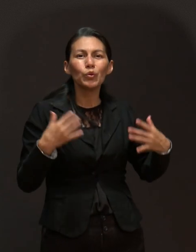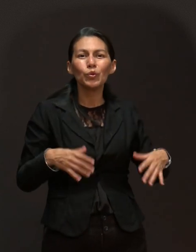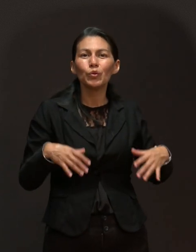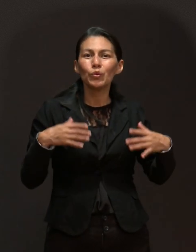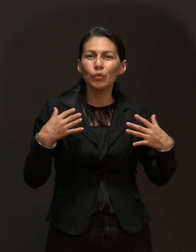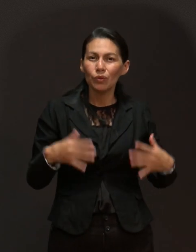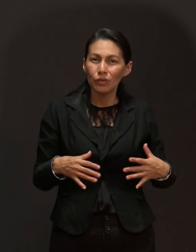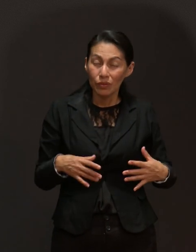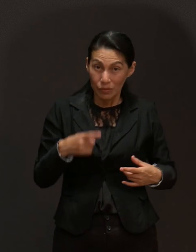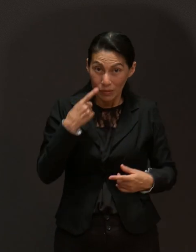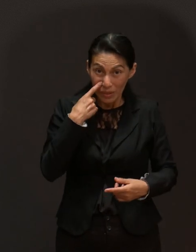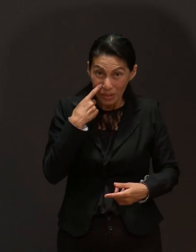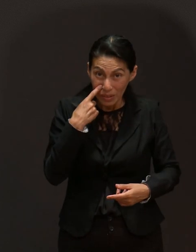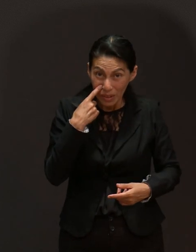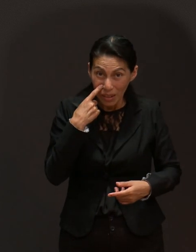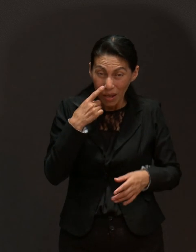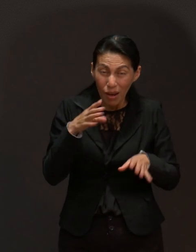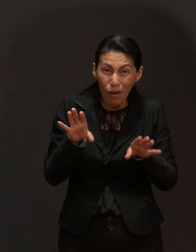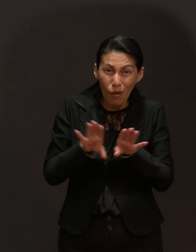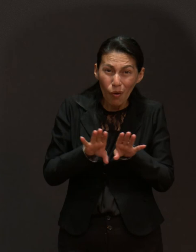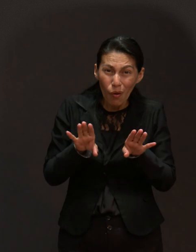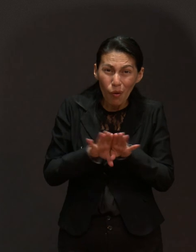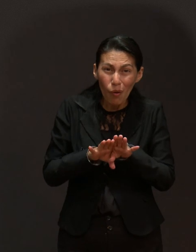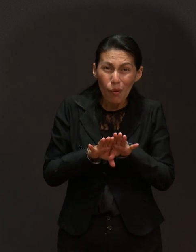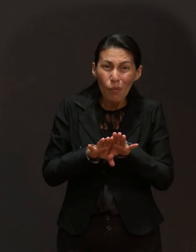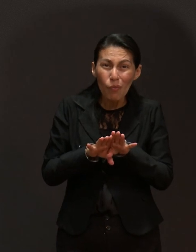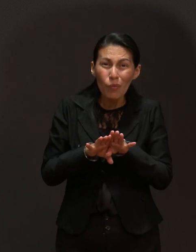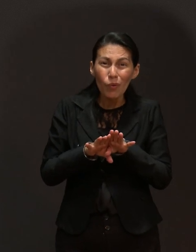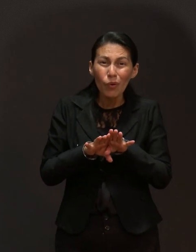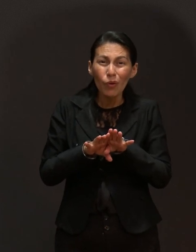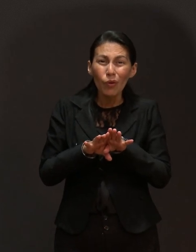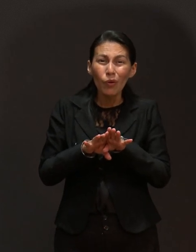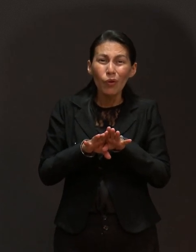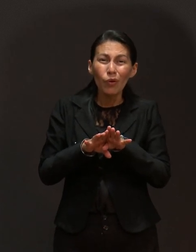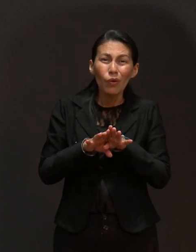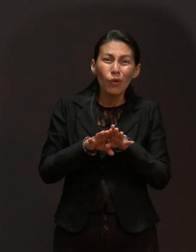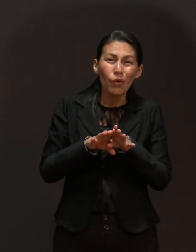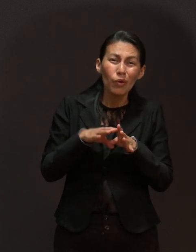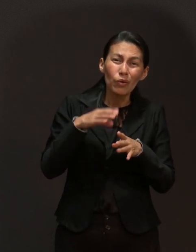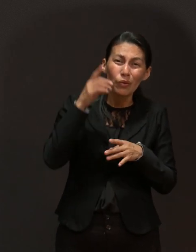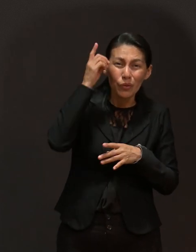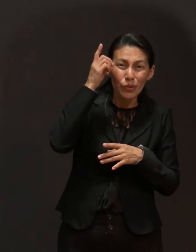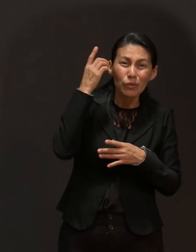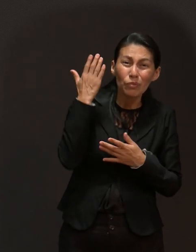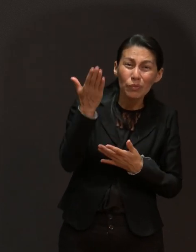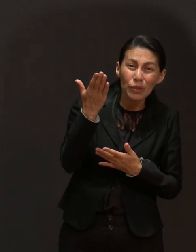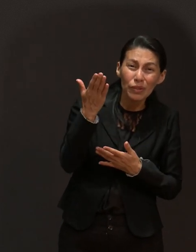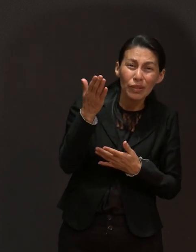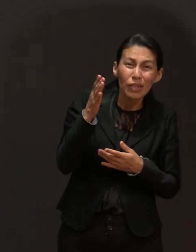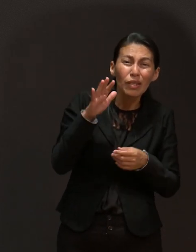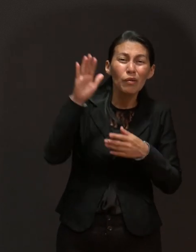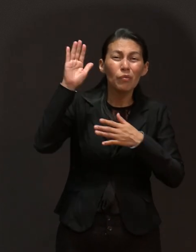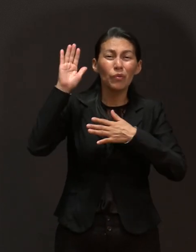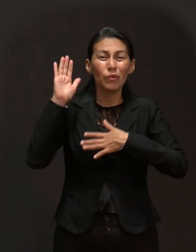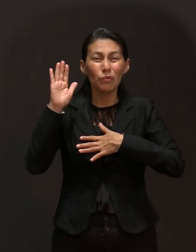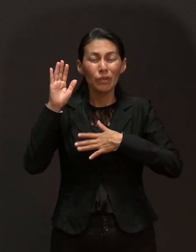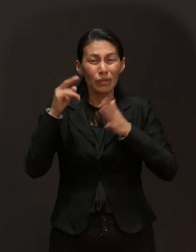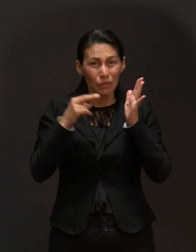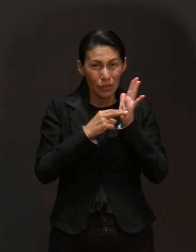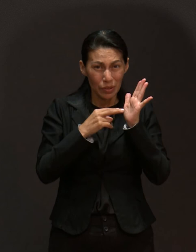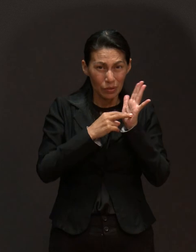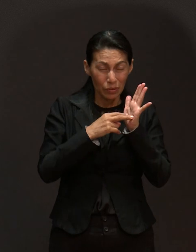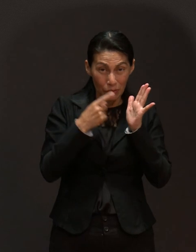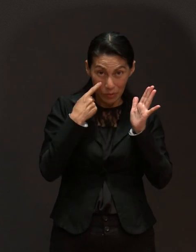Noten ustedes Cuáles son Las condiciones Y cuáles son Las promesas